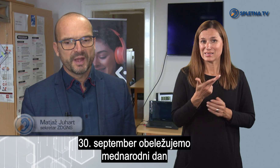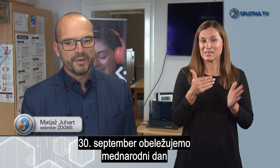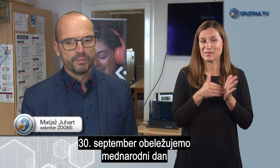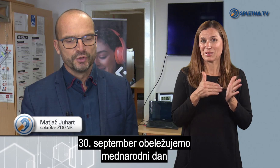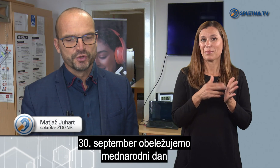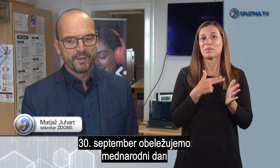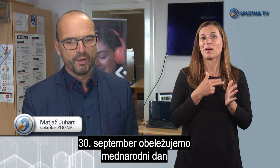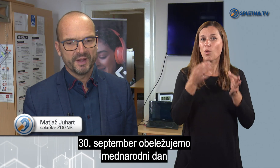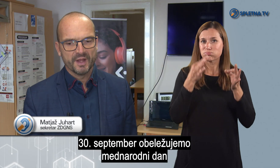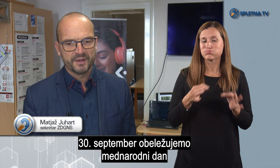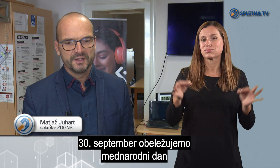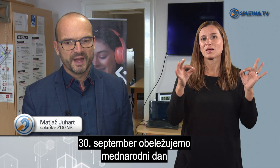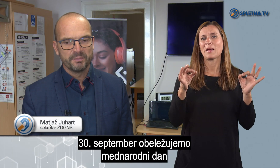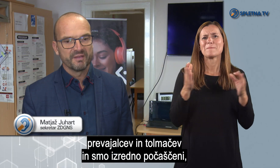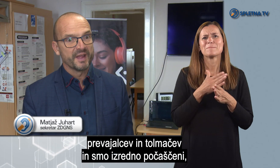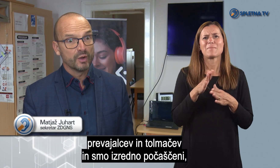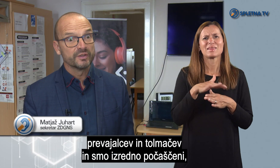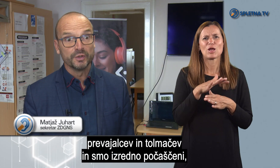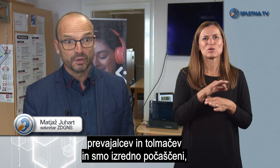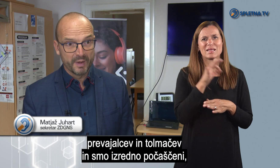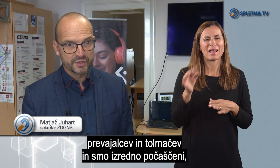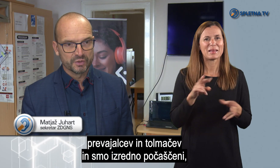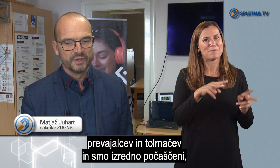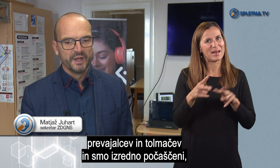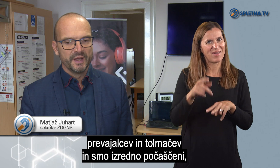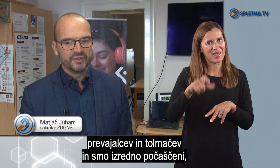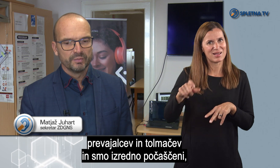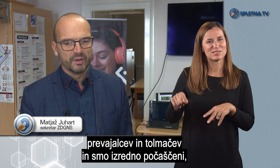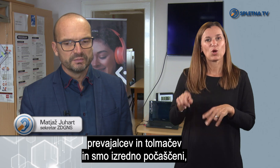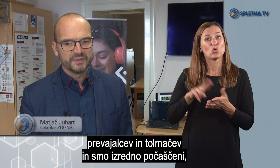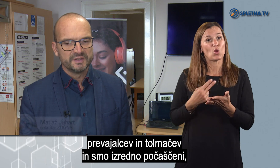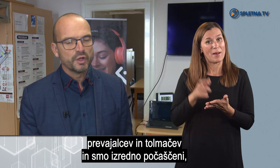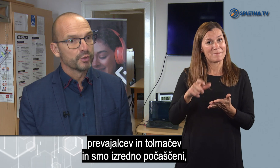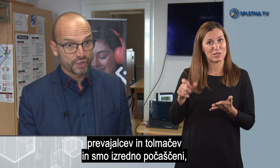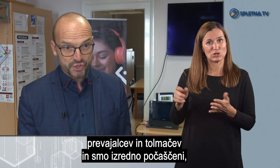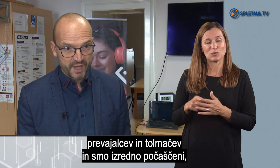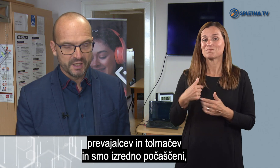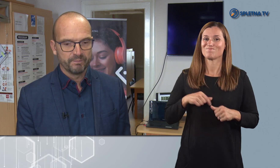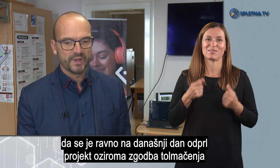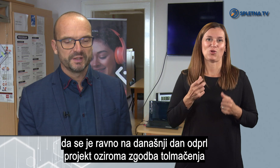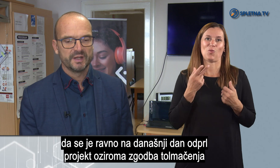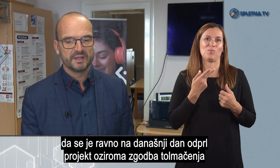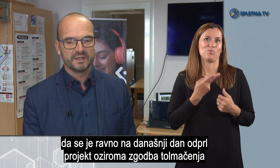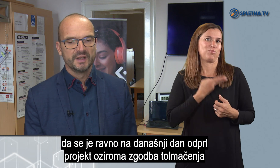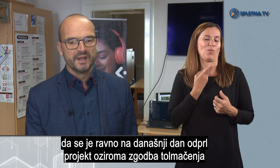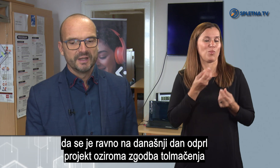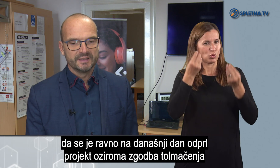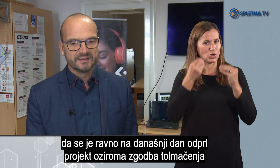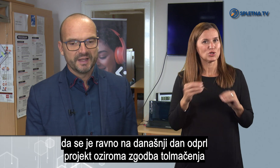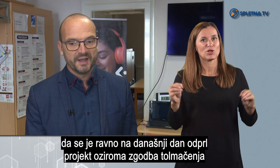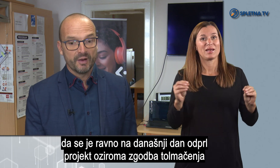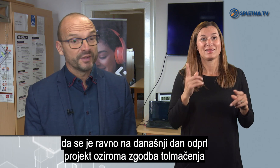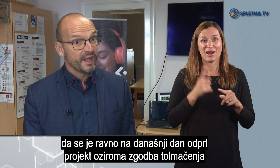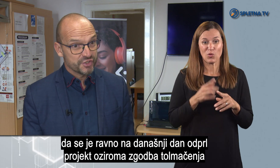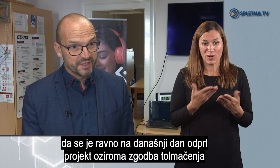30. september obeležujemo Mednarodni dan prevajalcev in tolmačev in smo izredno počaščeni, da